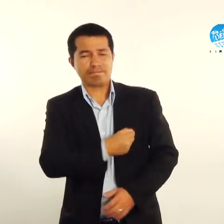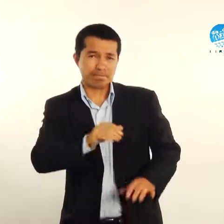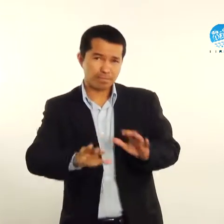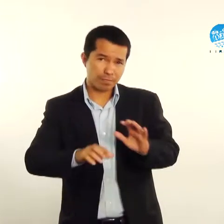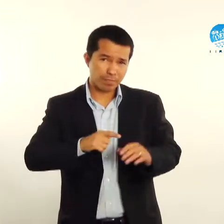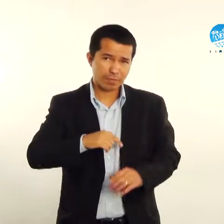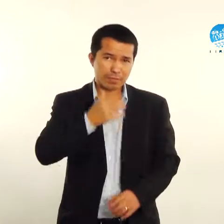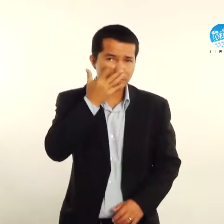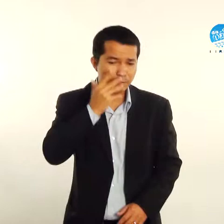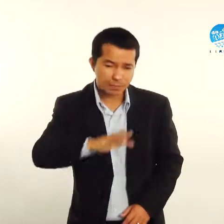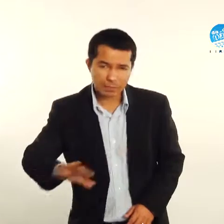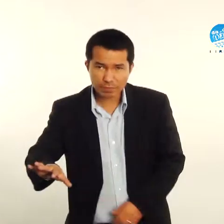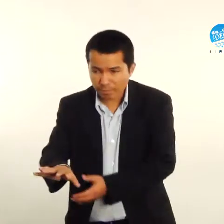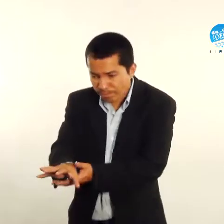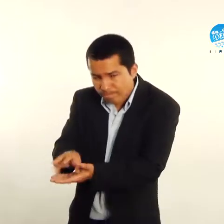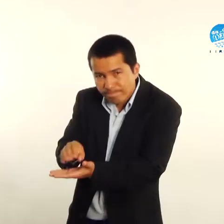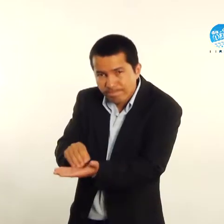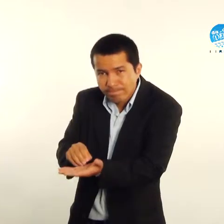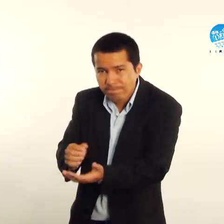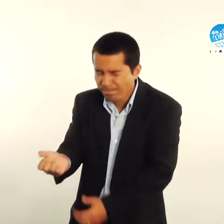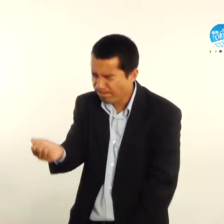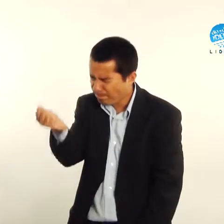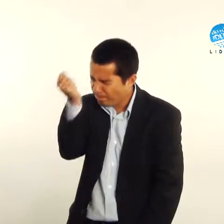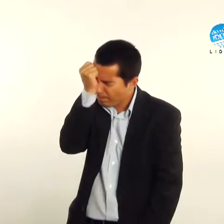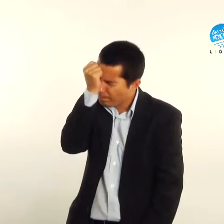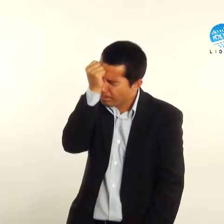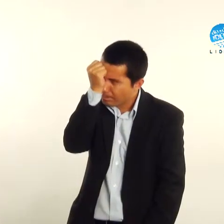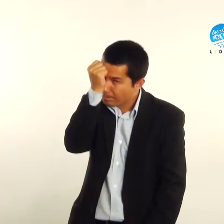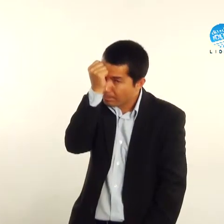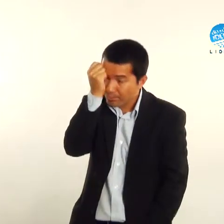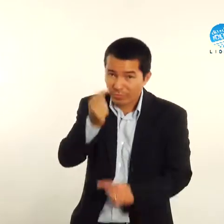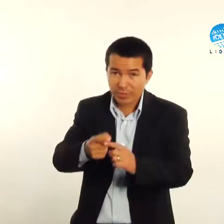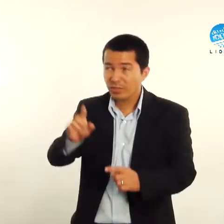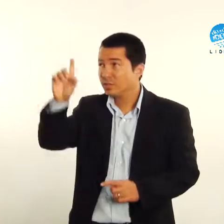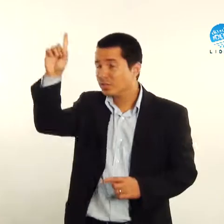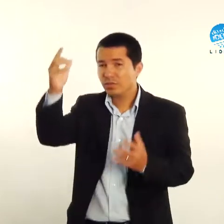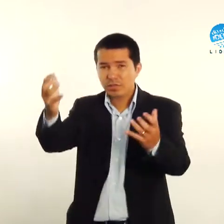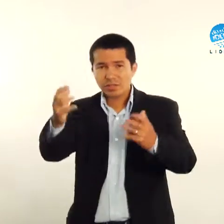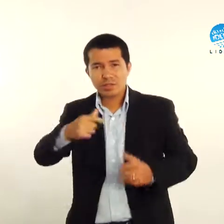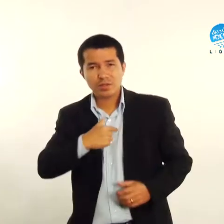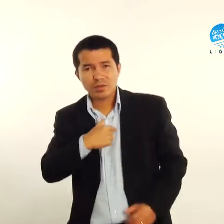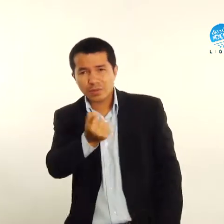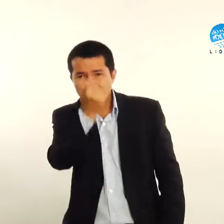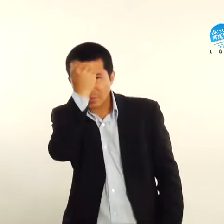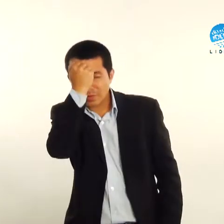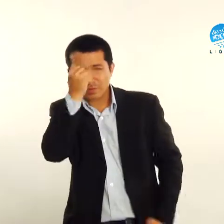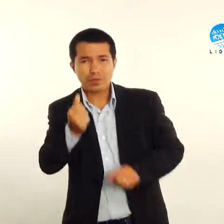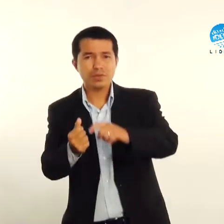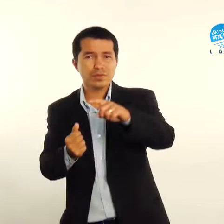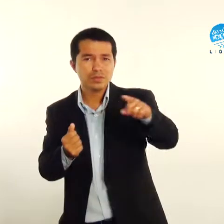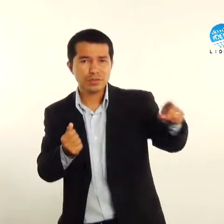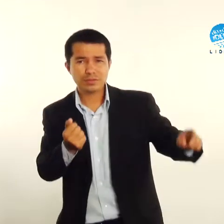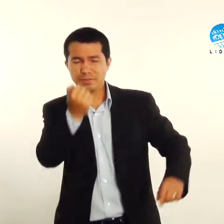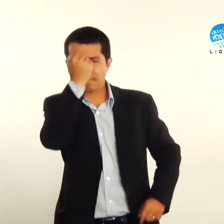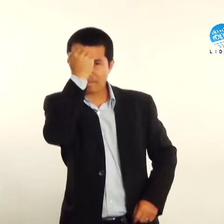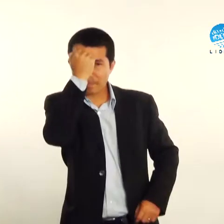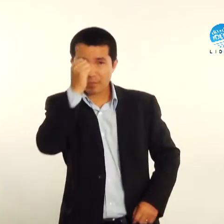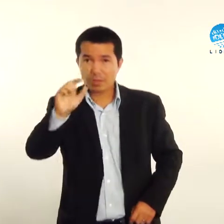parece infantil, mas que Deus valoriza, e que Ele diz que é a marca